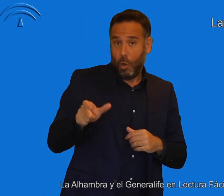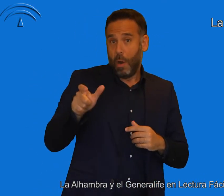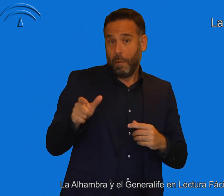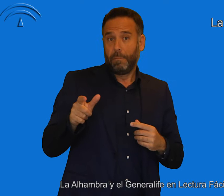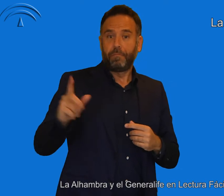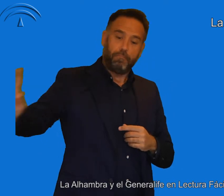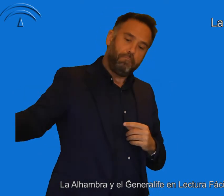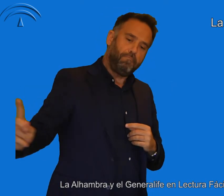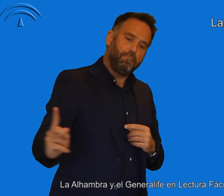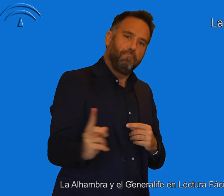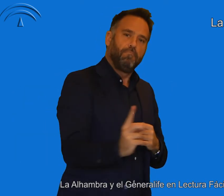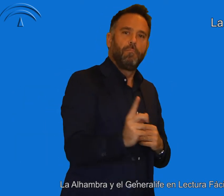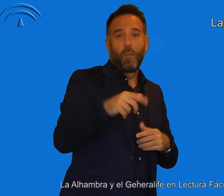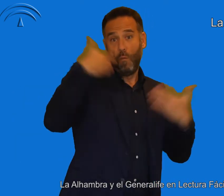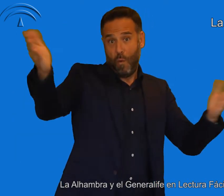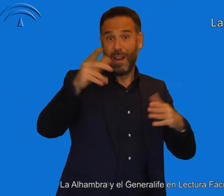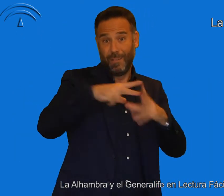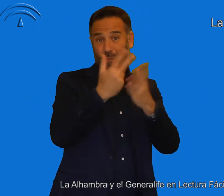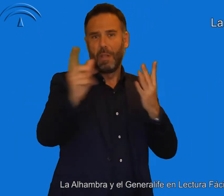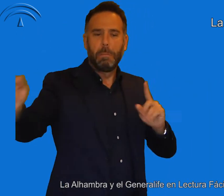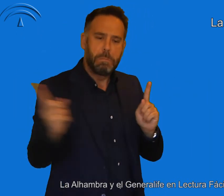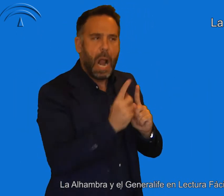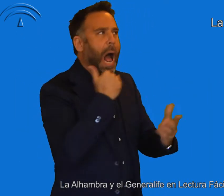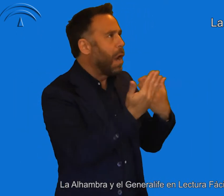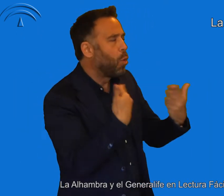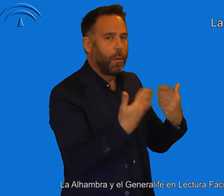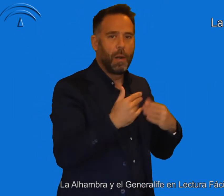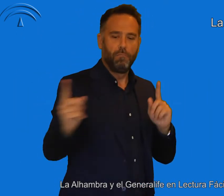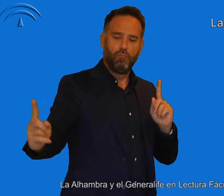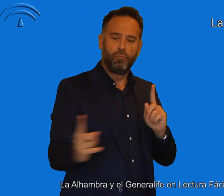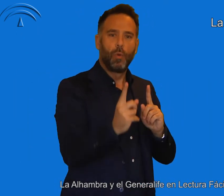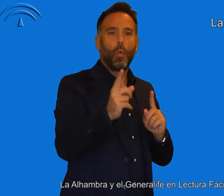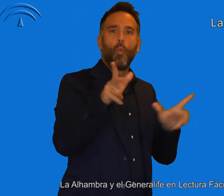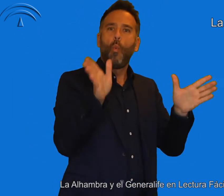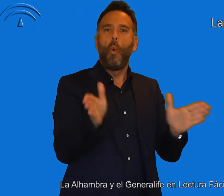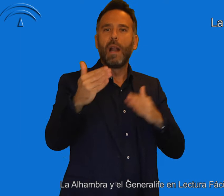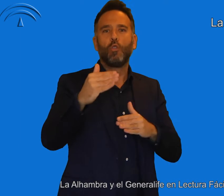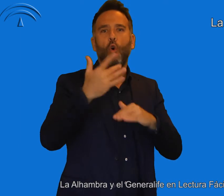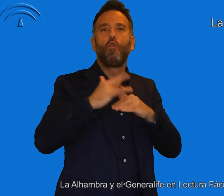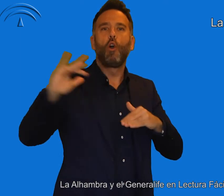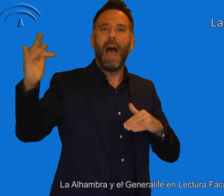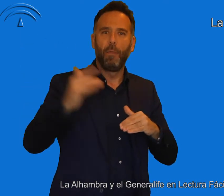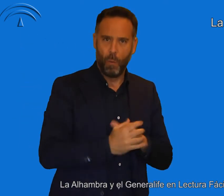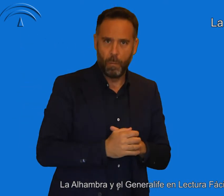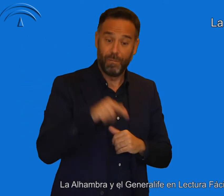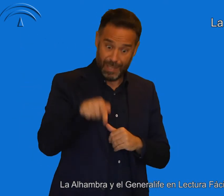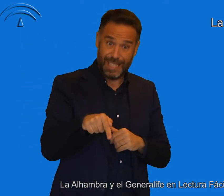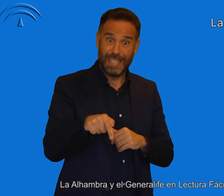El lugar de los súbditos. Una puerta muy estrecha es el paso del Meksuar al patio del Cuarto